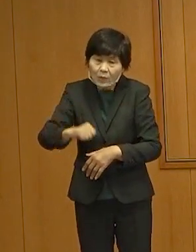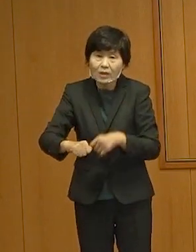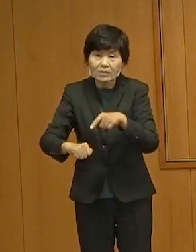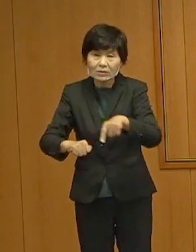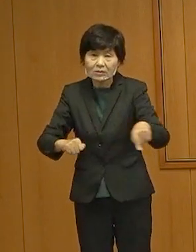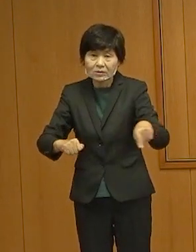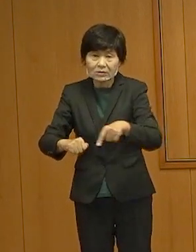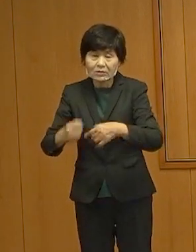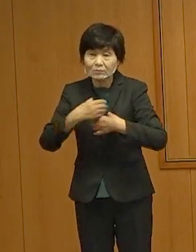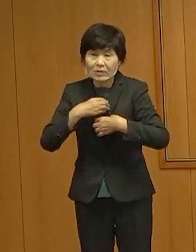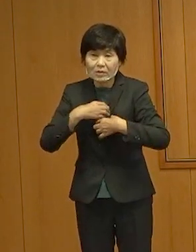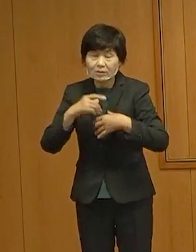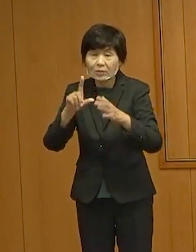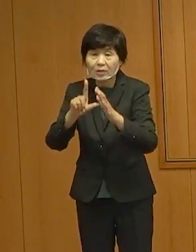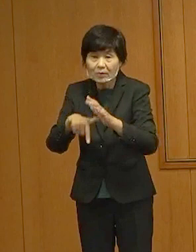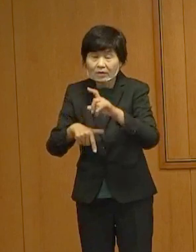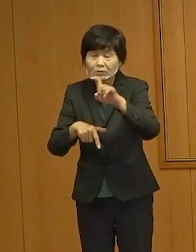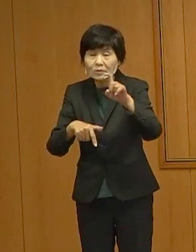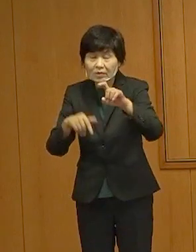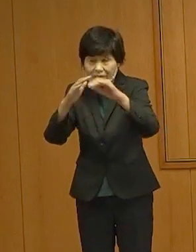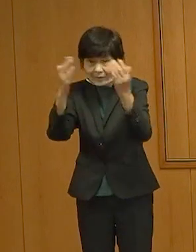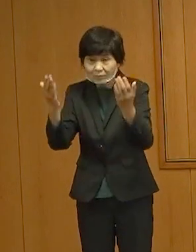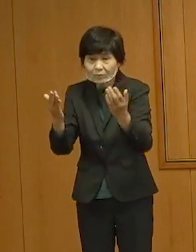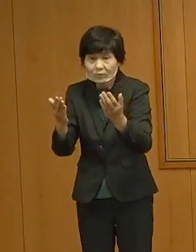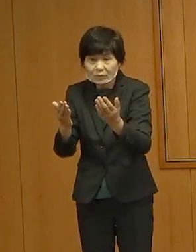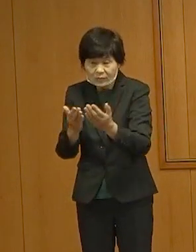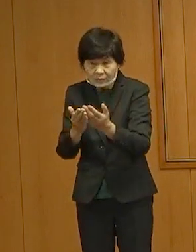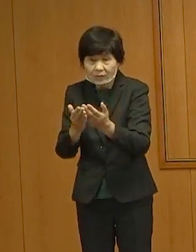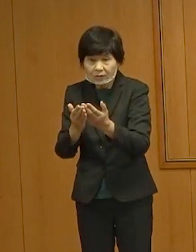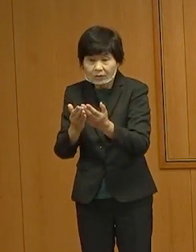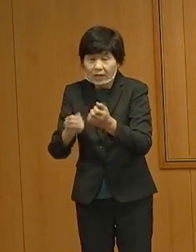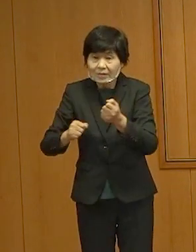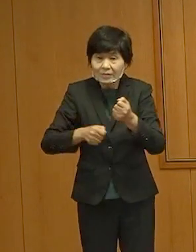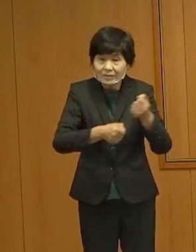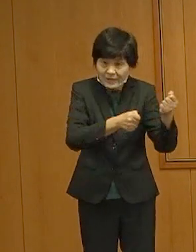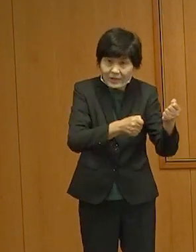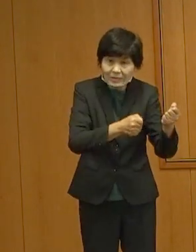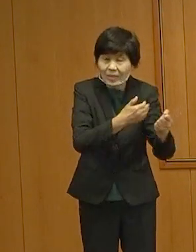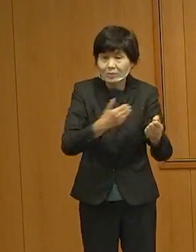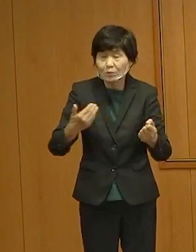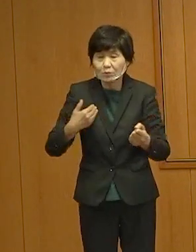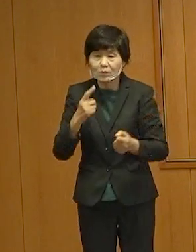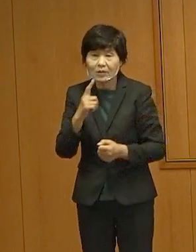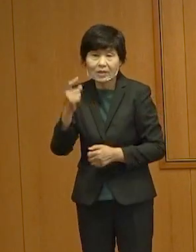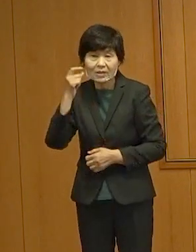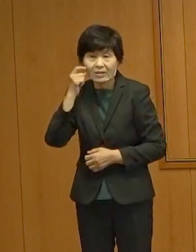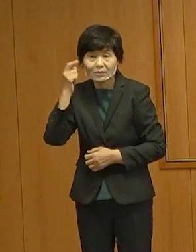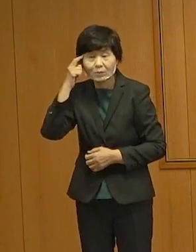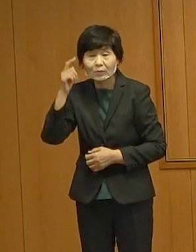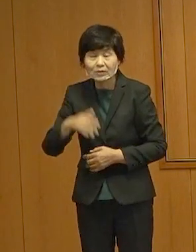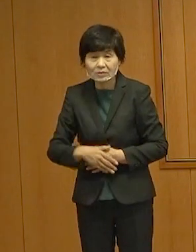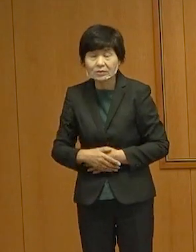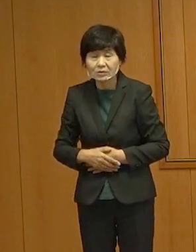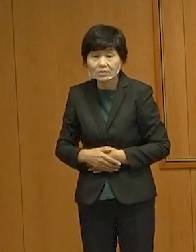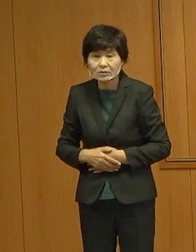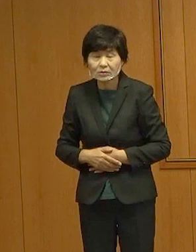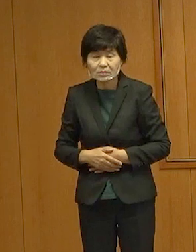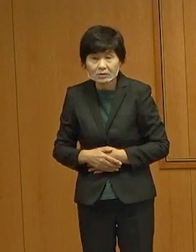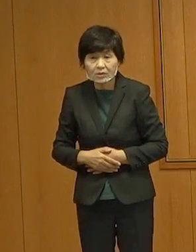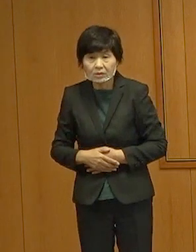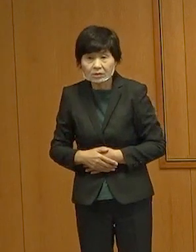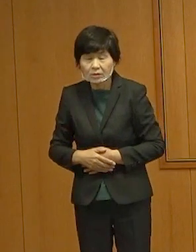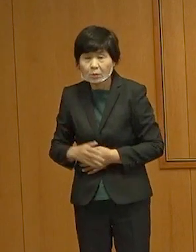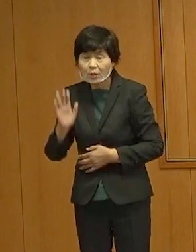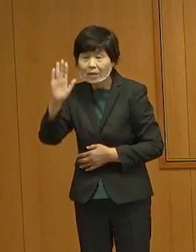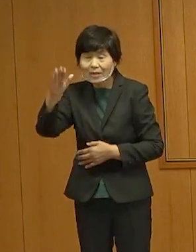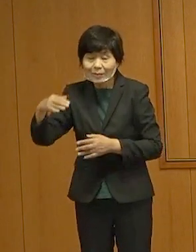てが解除できるような状態にはならないかもしれません。今後の進捗状況と崩壊っていう状況がですね、ど